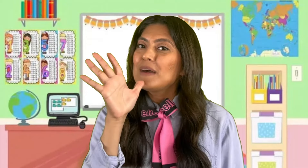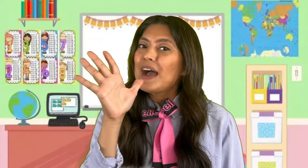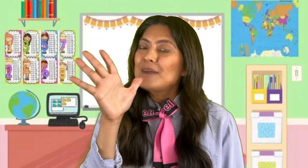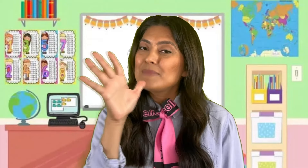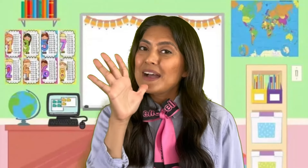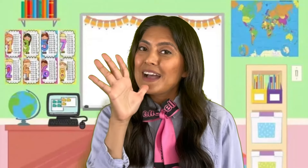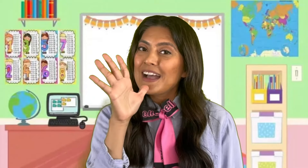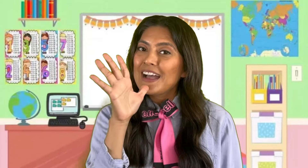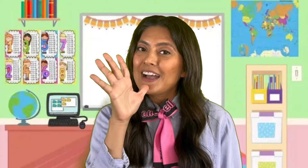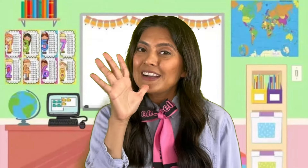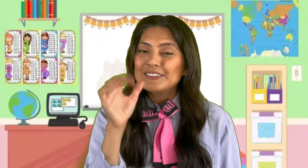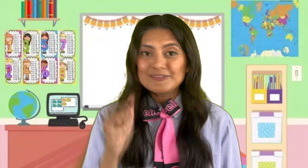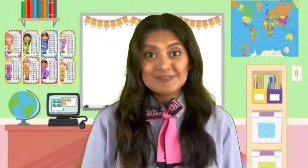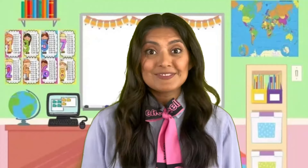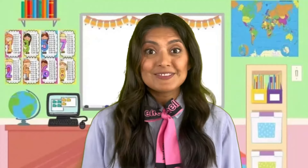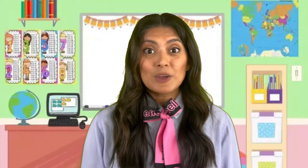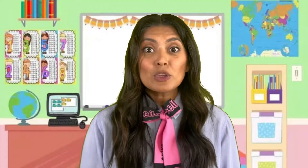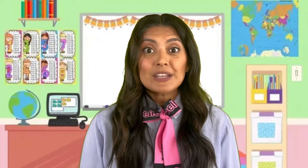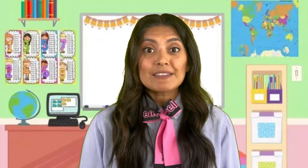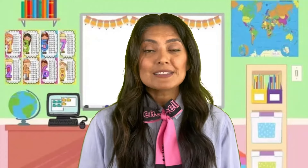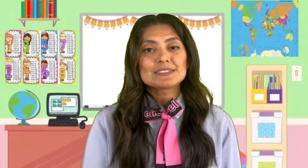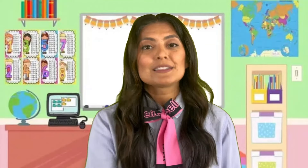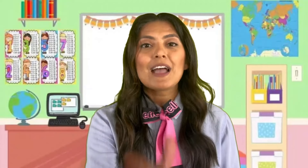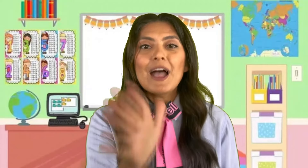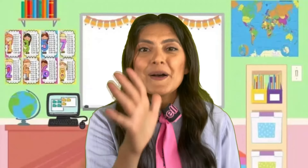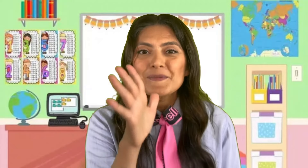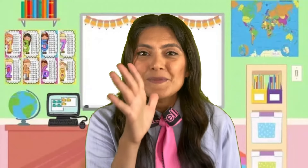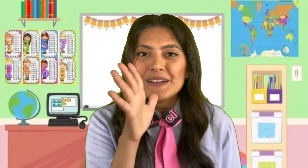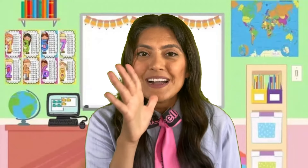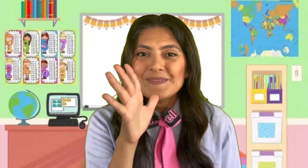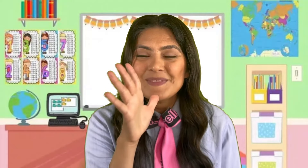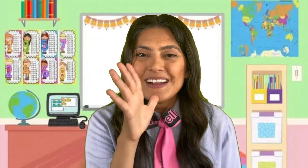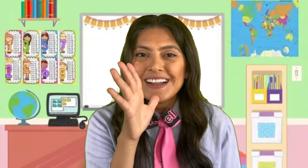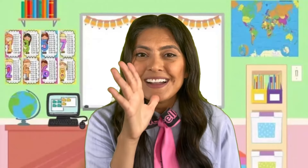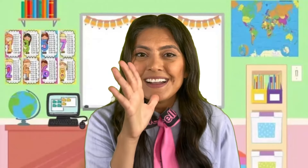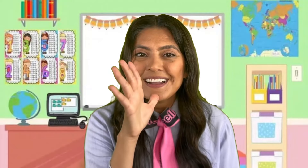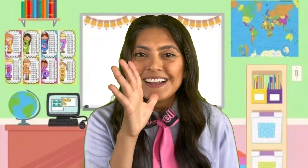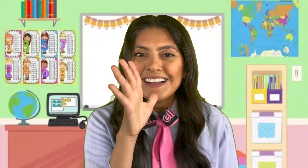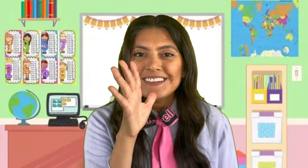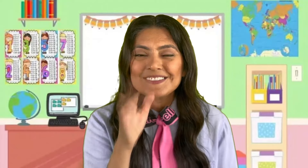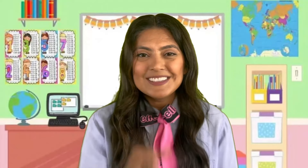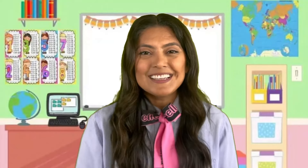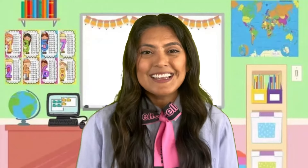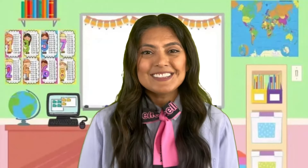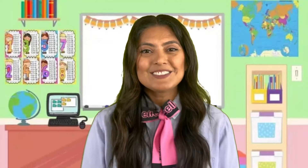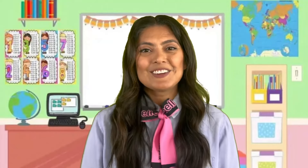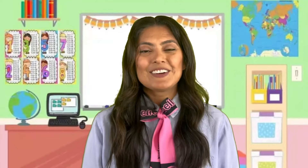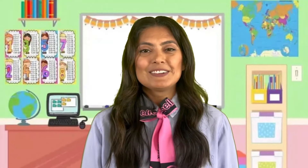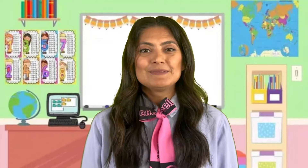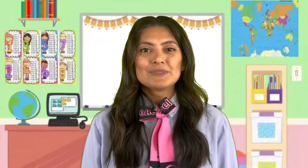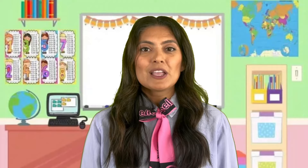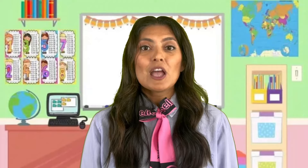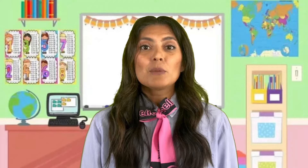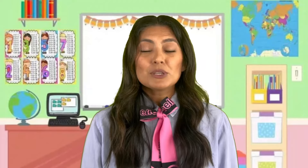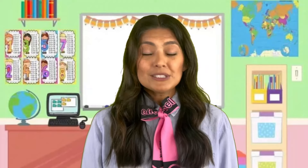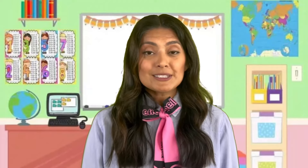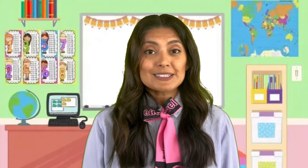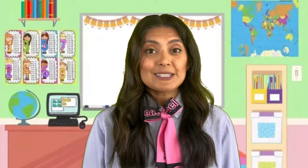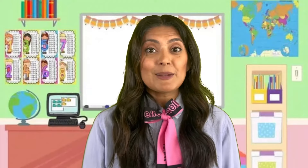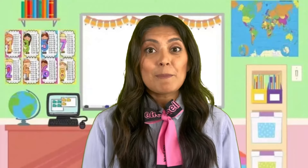mamá. Otra vez, mamá. Bien hecho. ¿Puedes decir